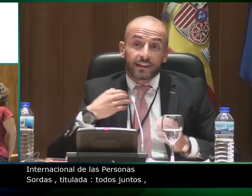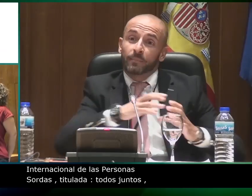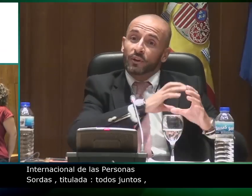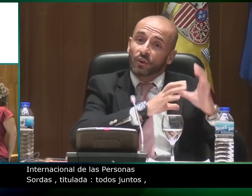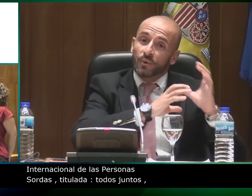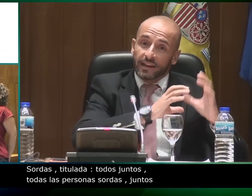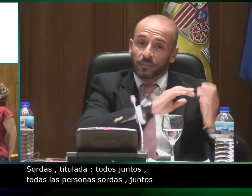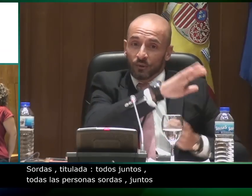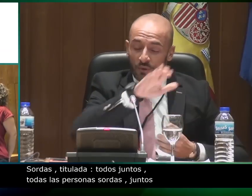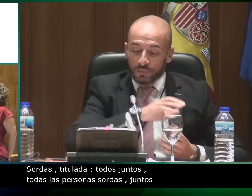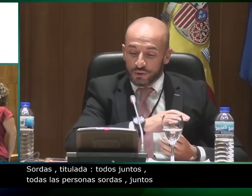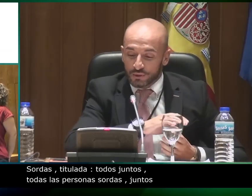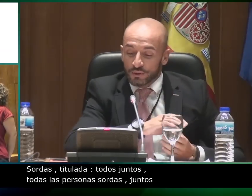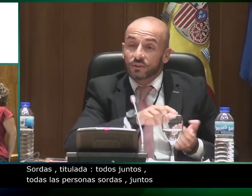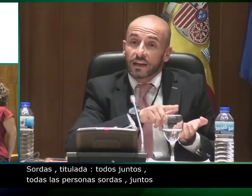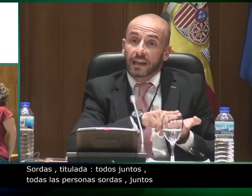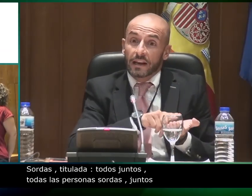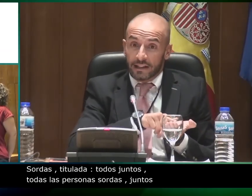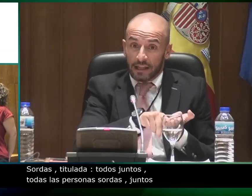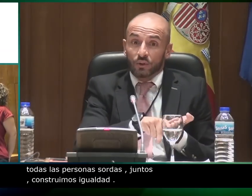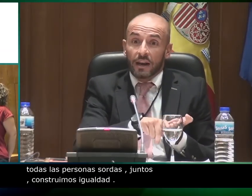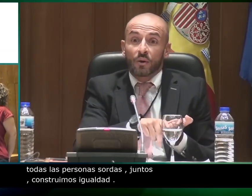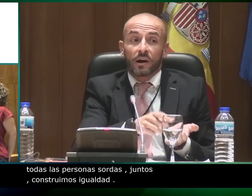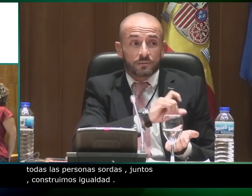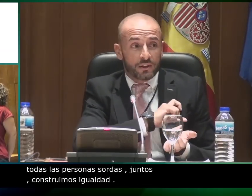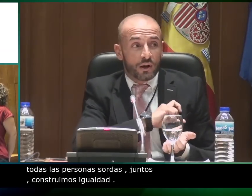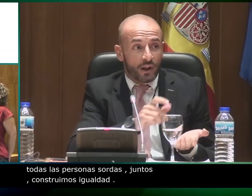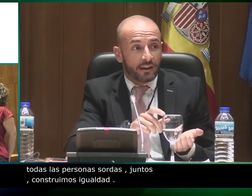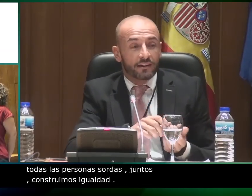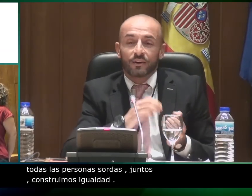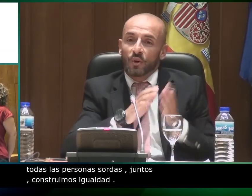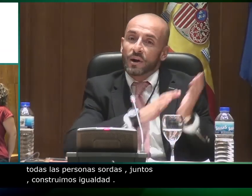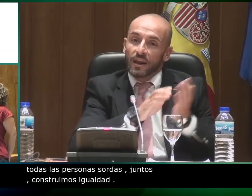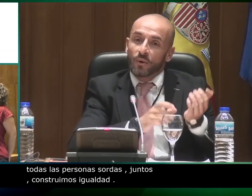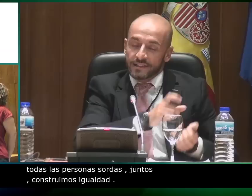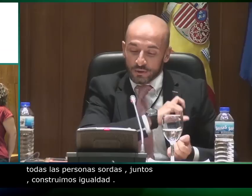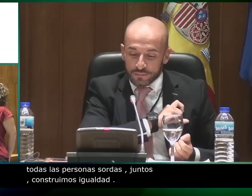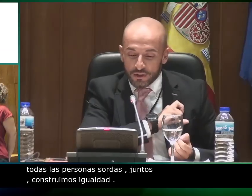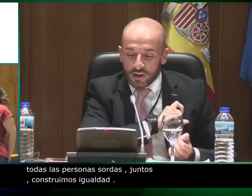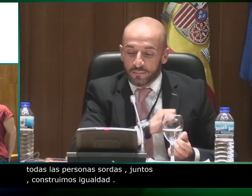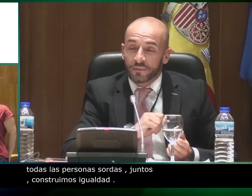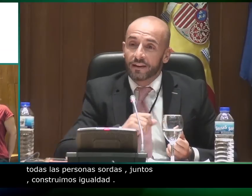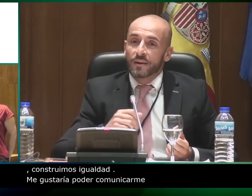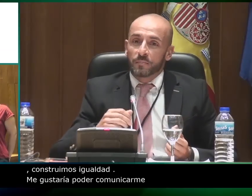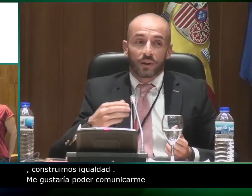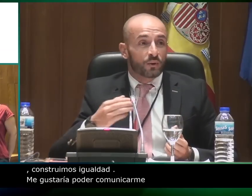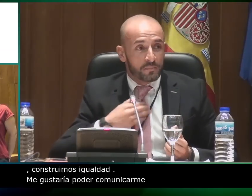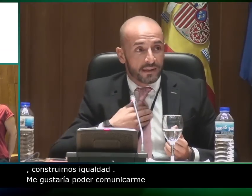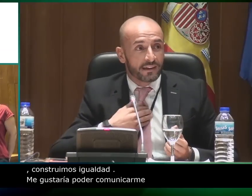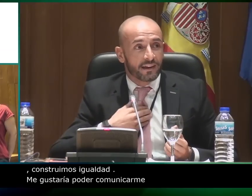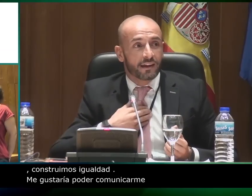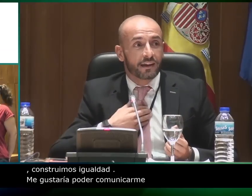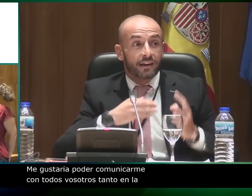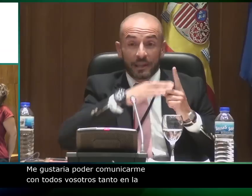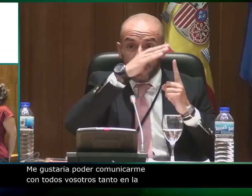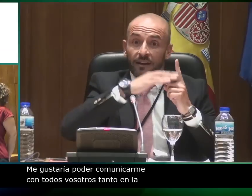gustaría poder comunicarme con todos vosotros en tanto la lengua española oral como la lengua de signos española, pero mi